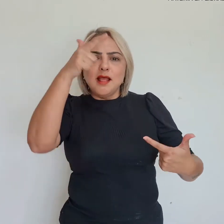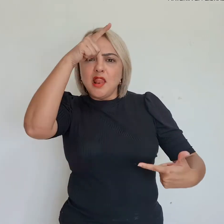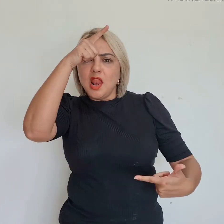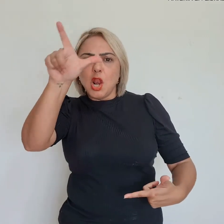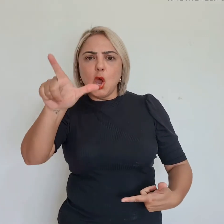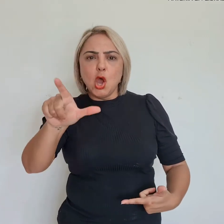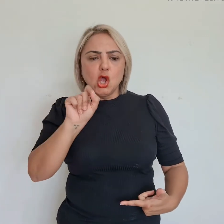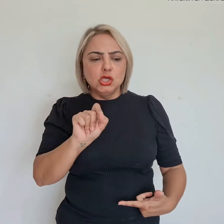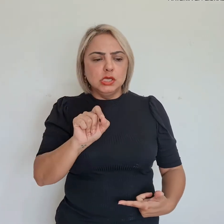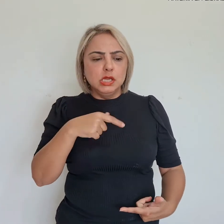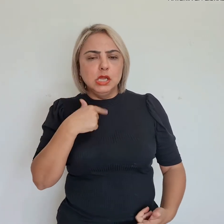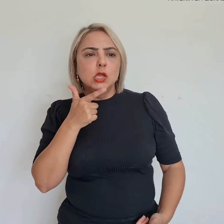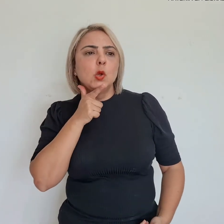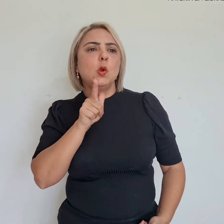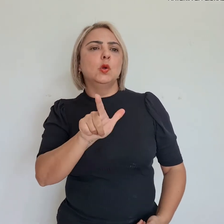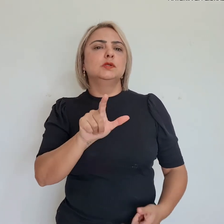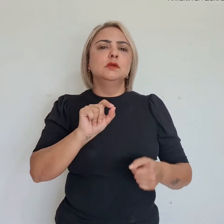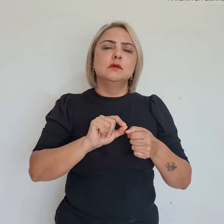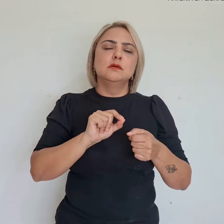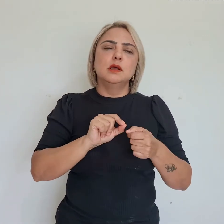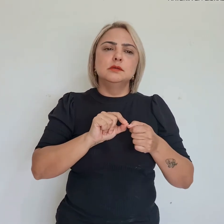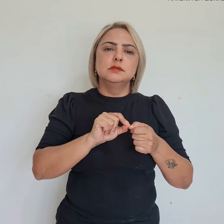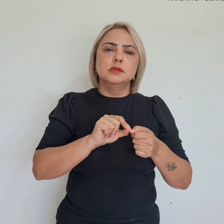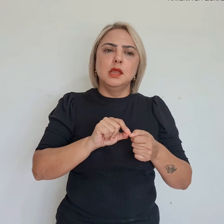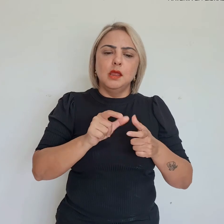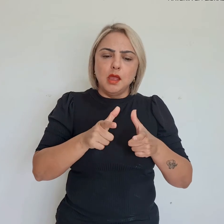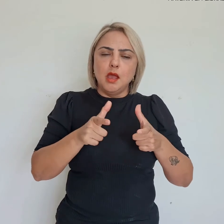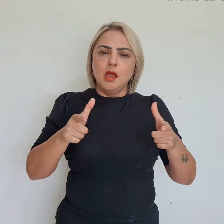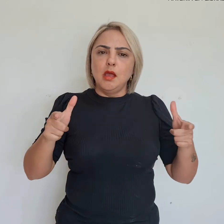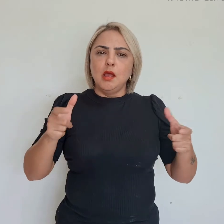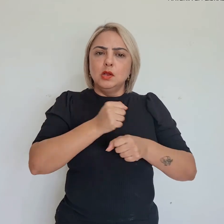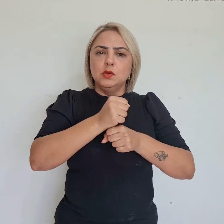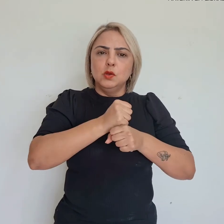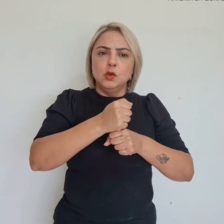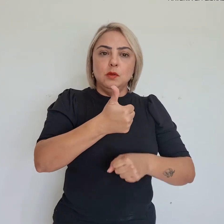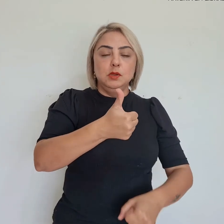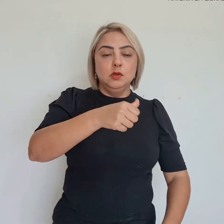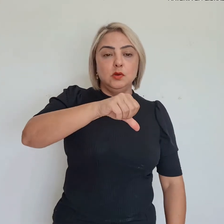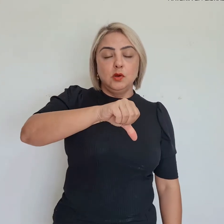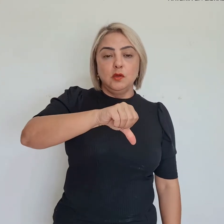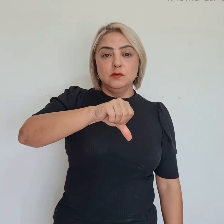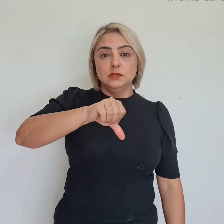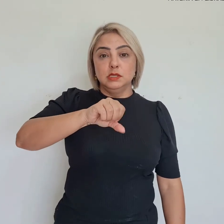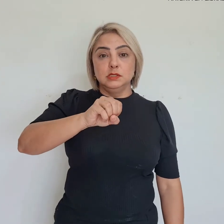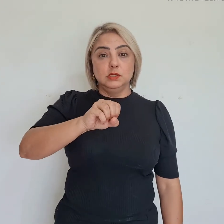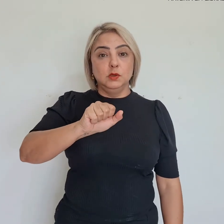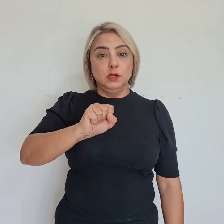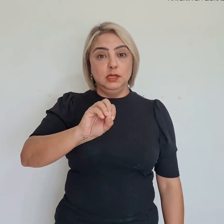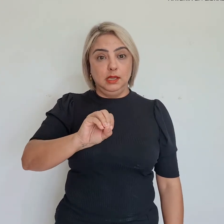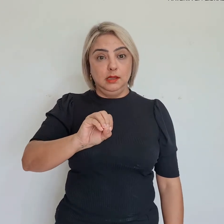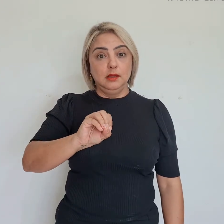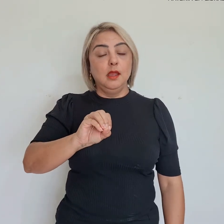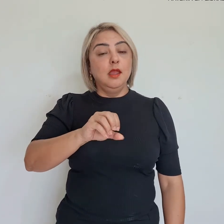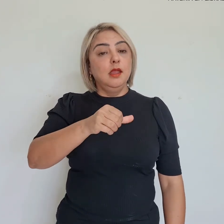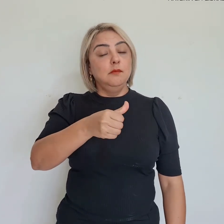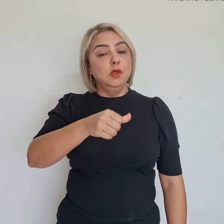que a gente conseguiu fazer crescer nos anos de 1980 e 1990